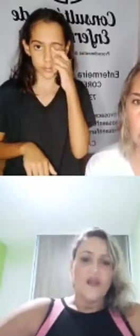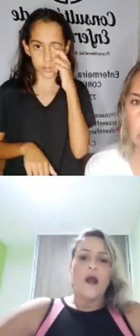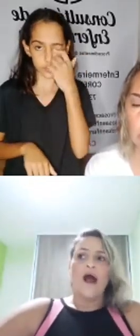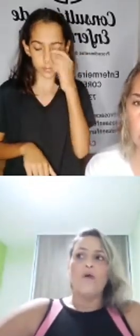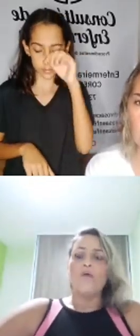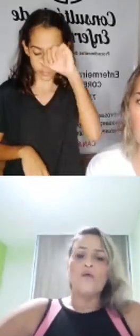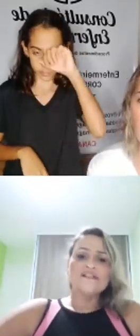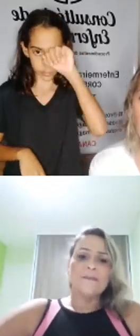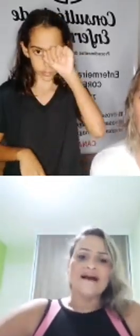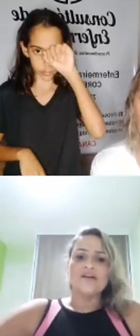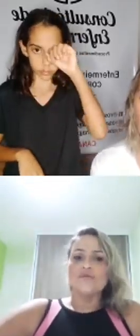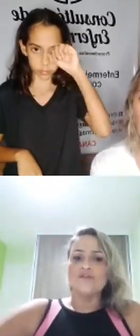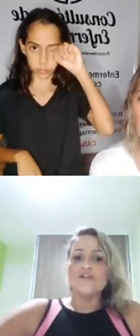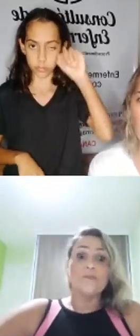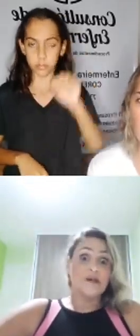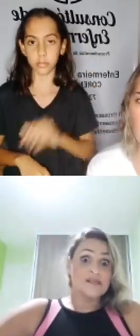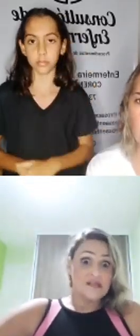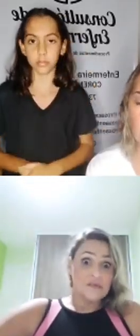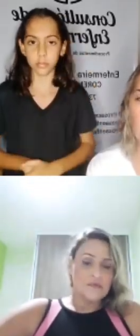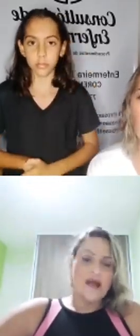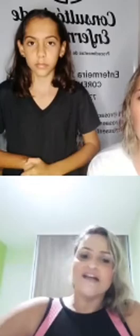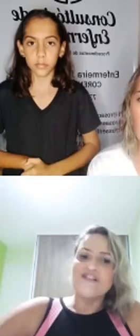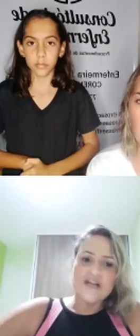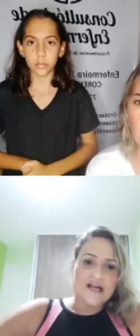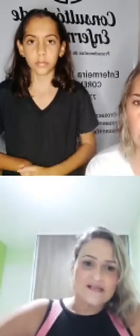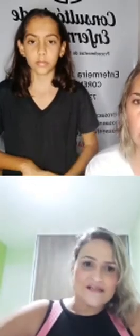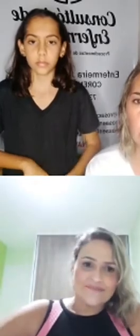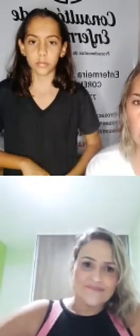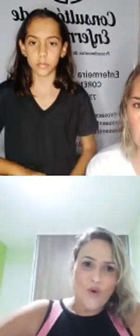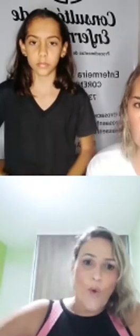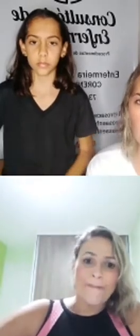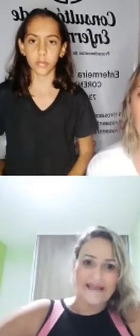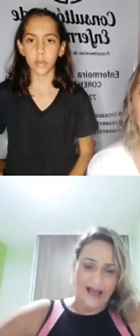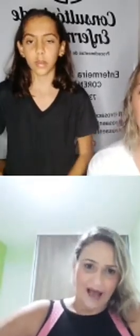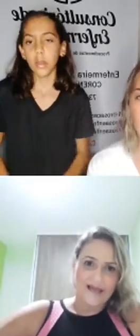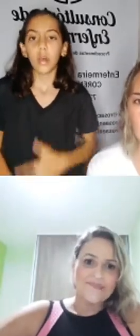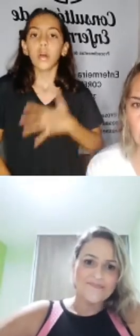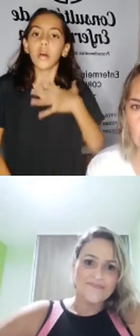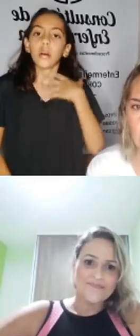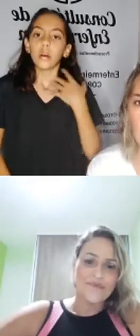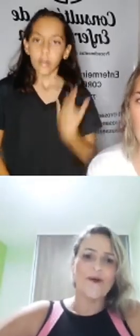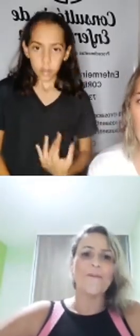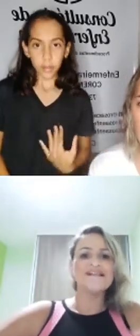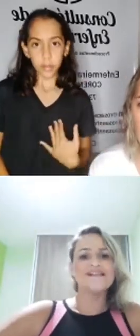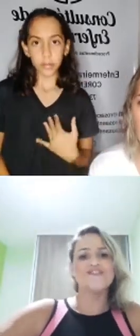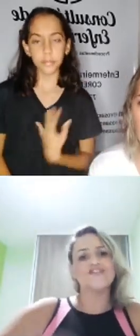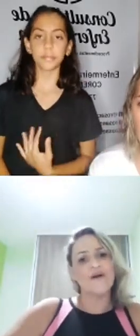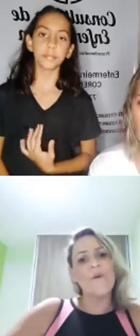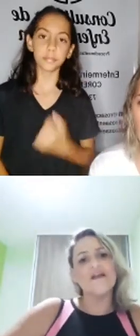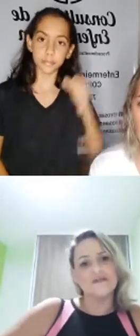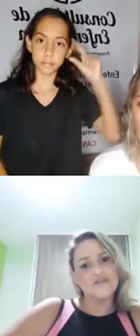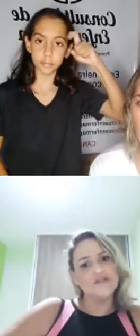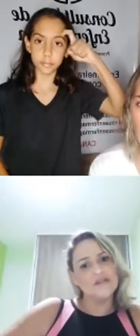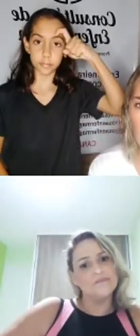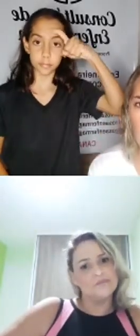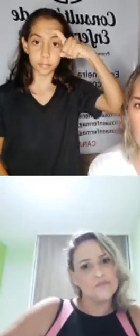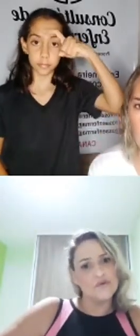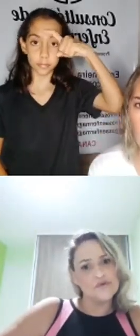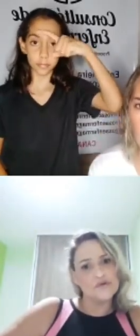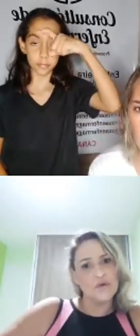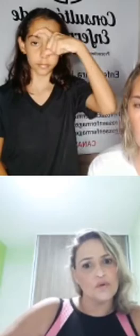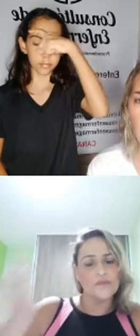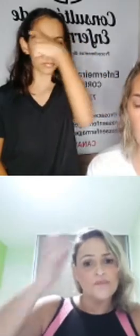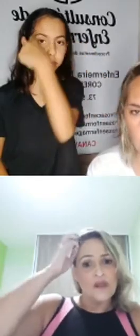acontecer algumas patologias, por exemplo, cardíacas, complicarem, porque o paciente está com medo de ir para